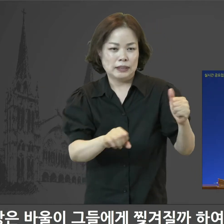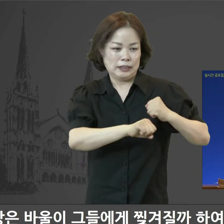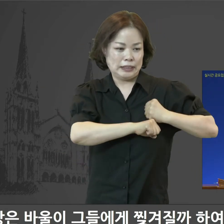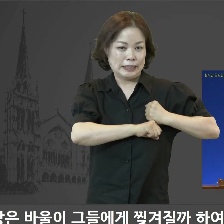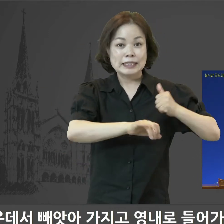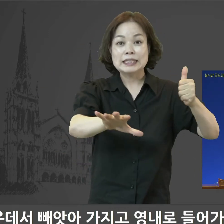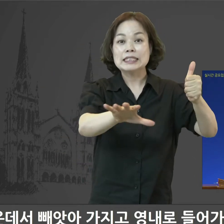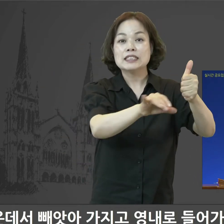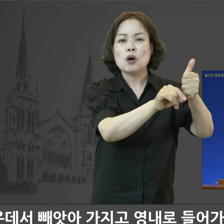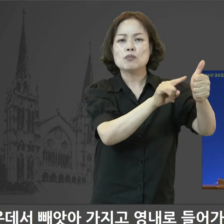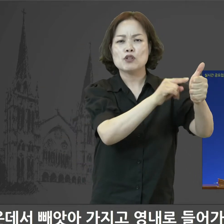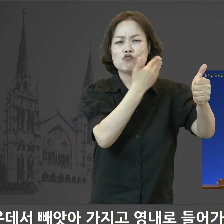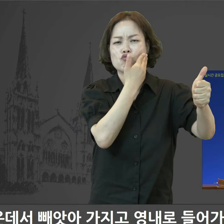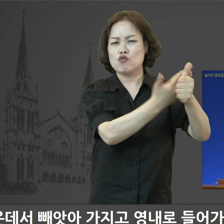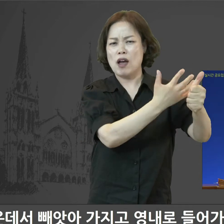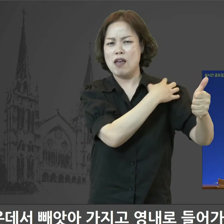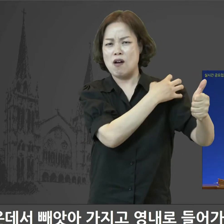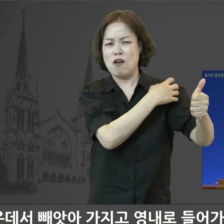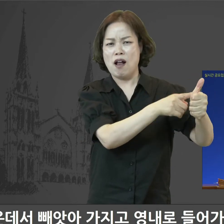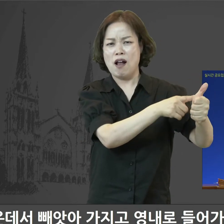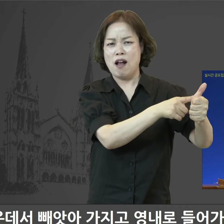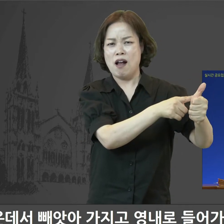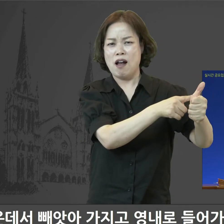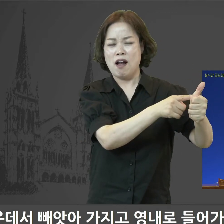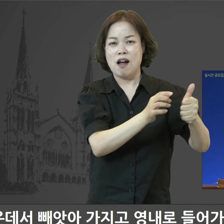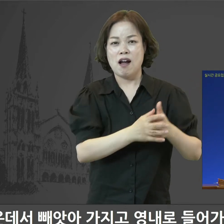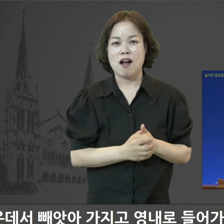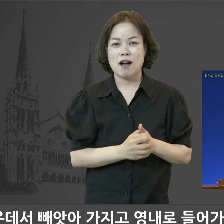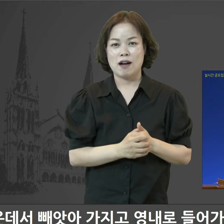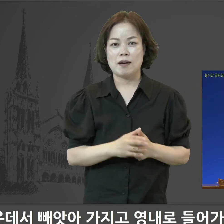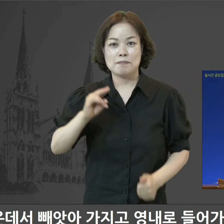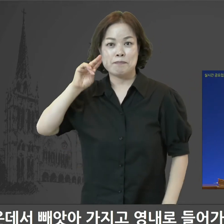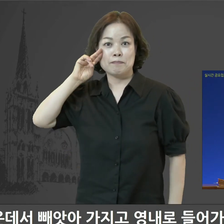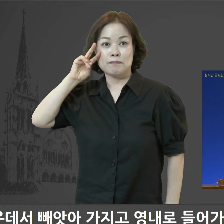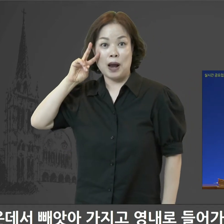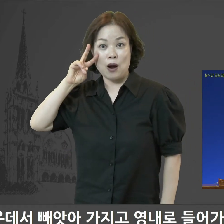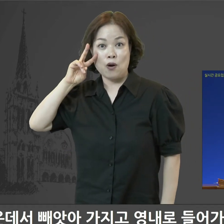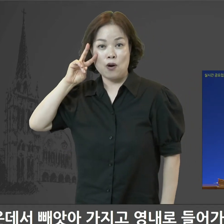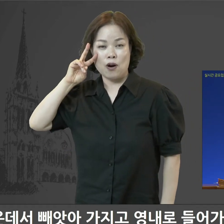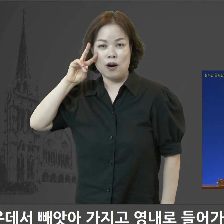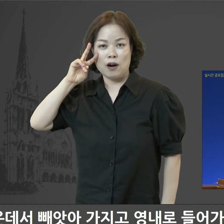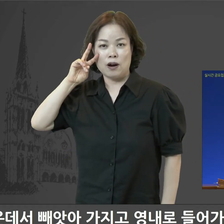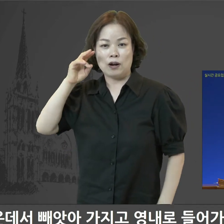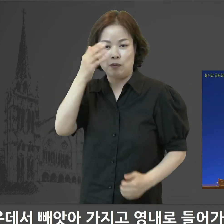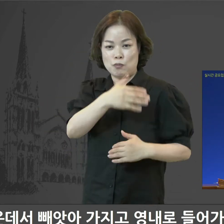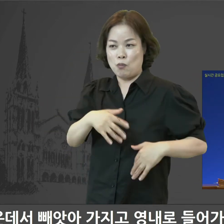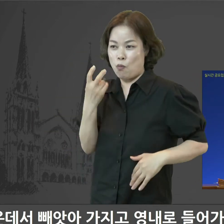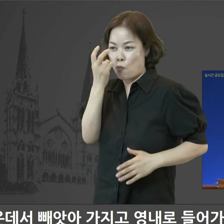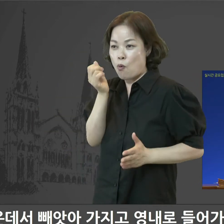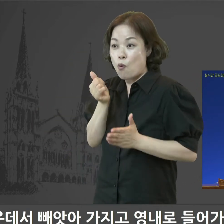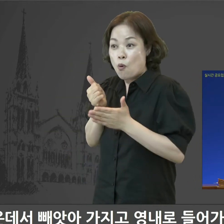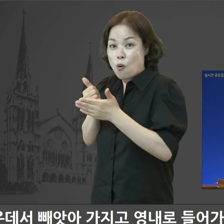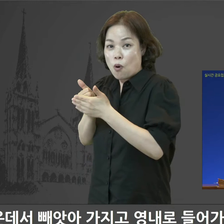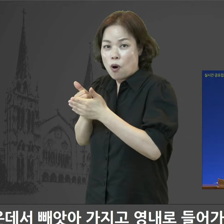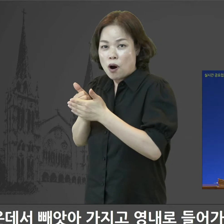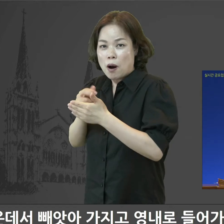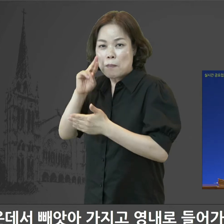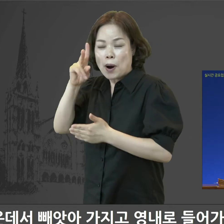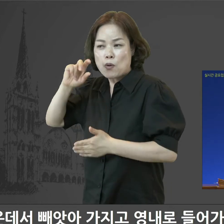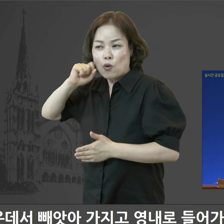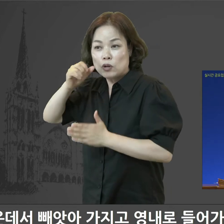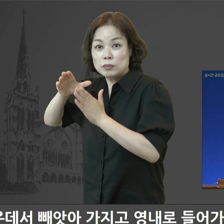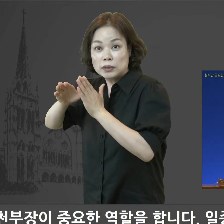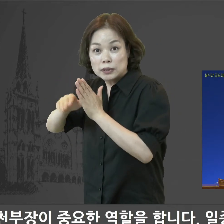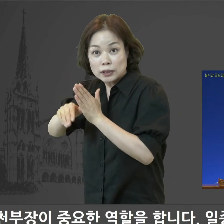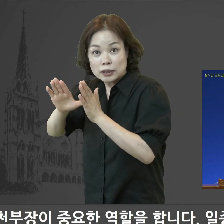중요한 역할을 하고 있죠. 일종의 바울의 수호자처럼 어려움이 있을 때마다